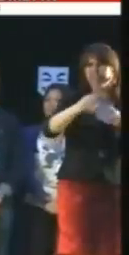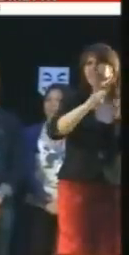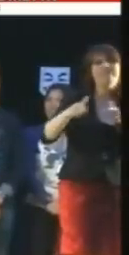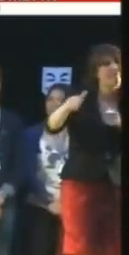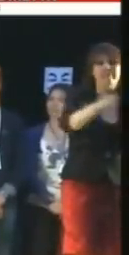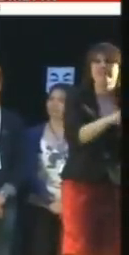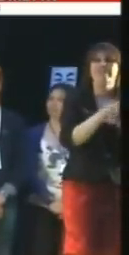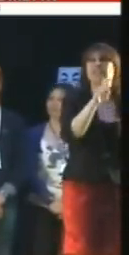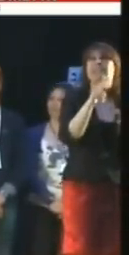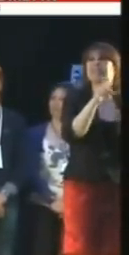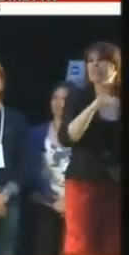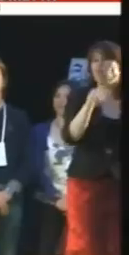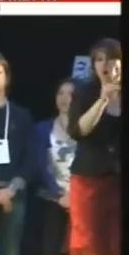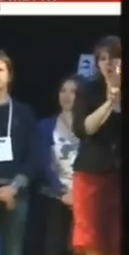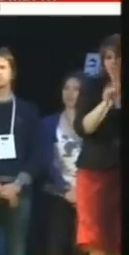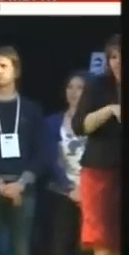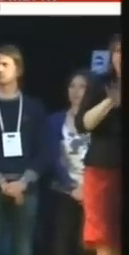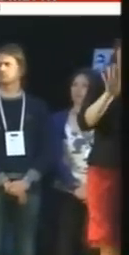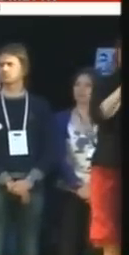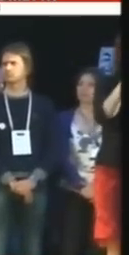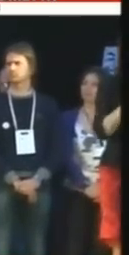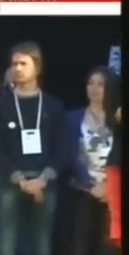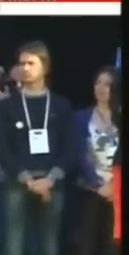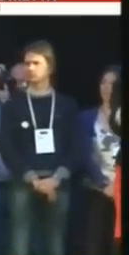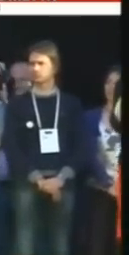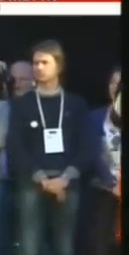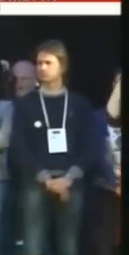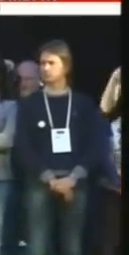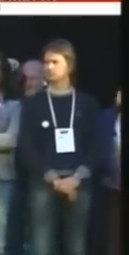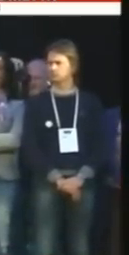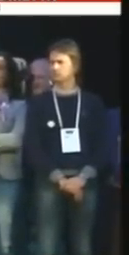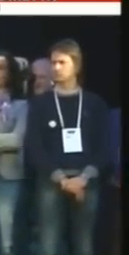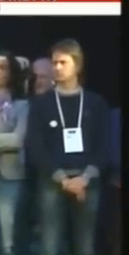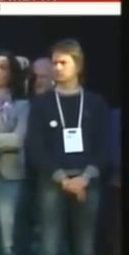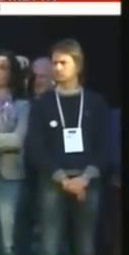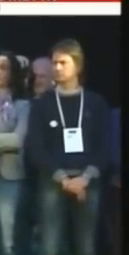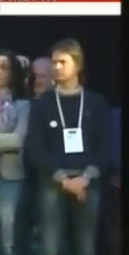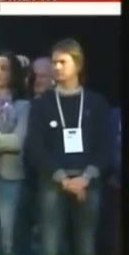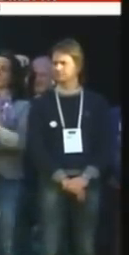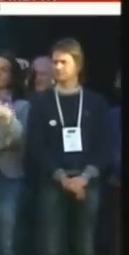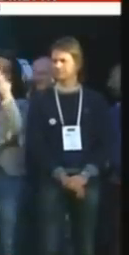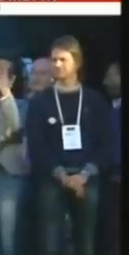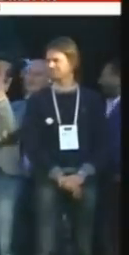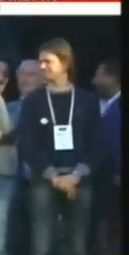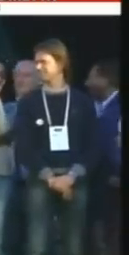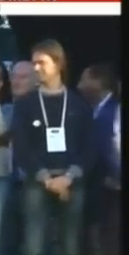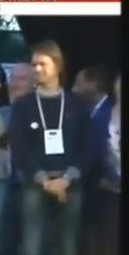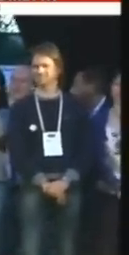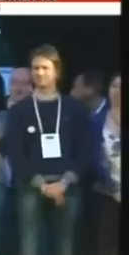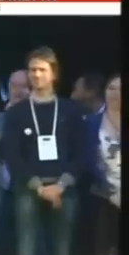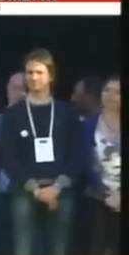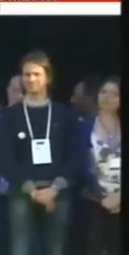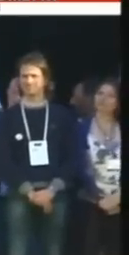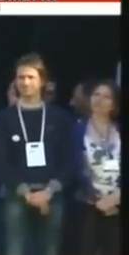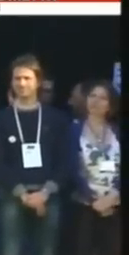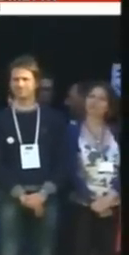Però gli italiani fanno una cosa meravigliosa. Senti questa, perché noi abbiamo dei primati meravigliosi. Gli italiani invece vanno a